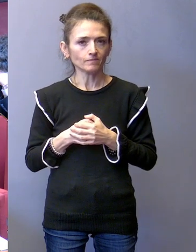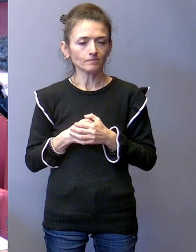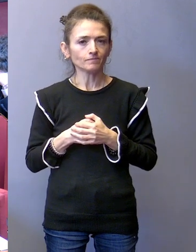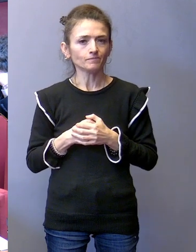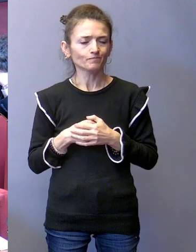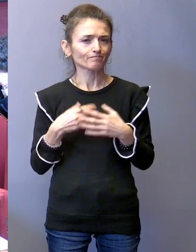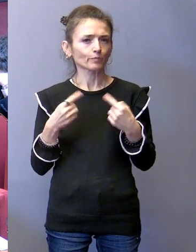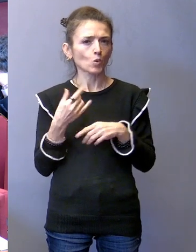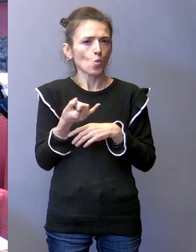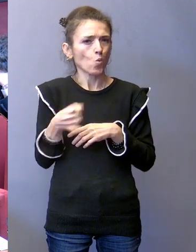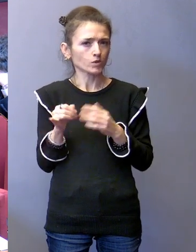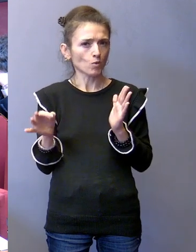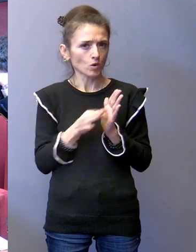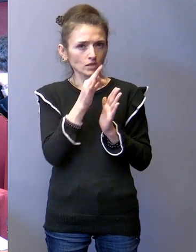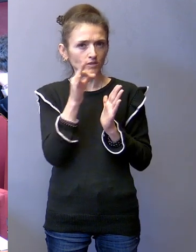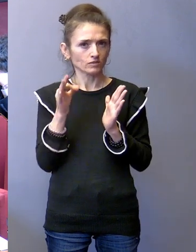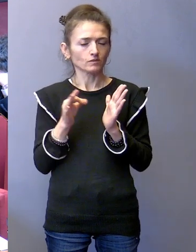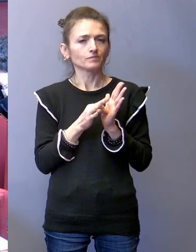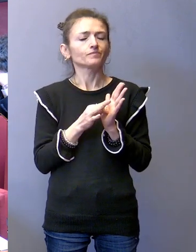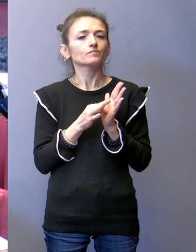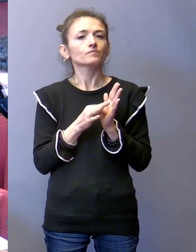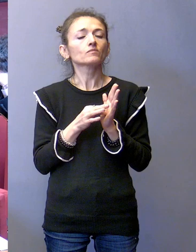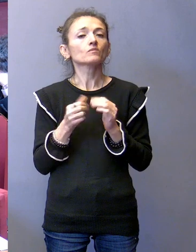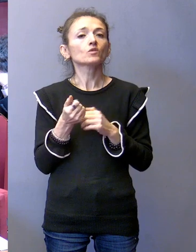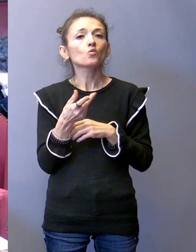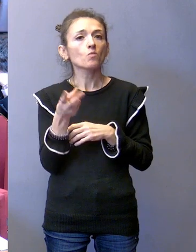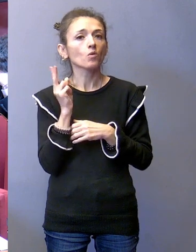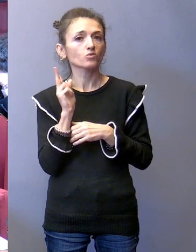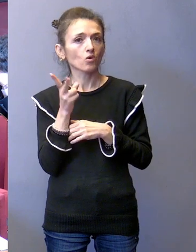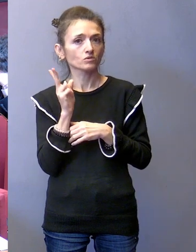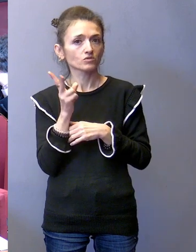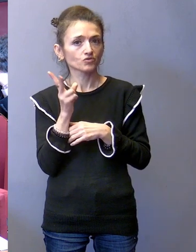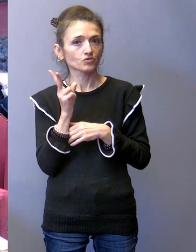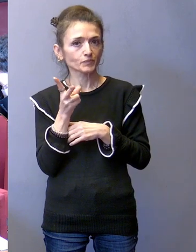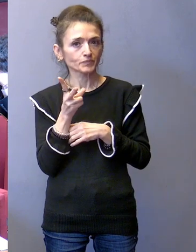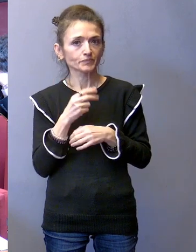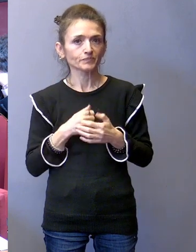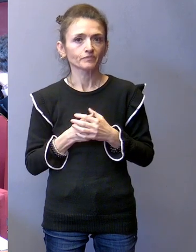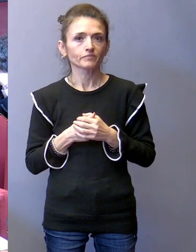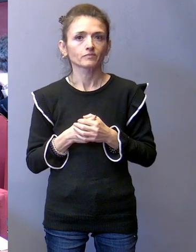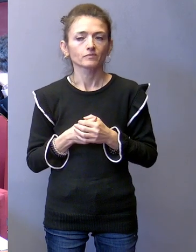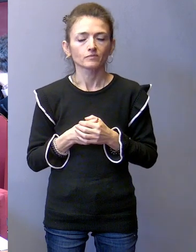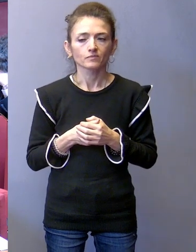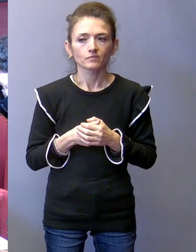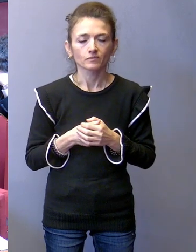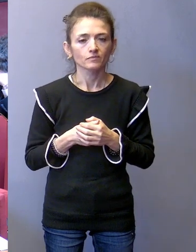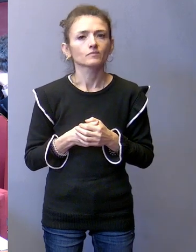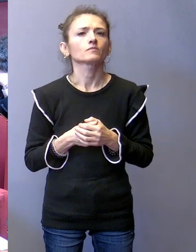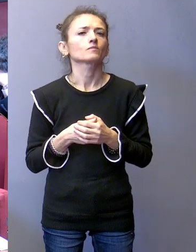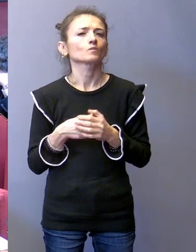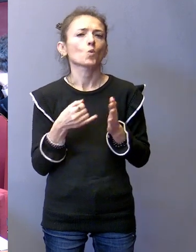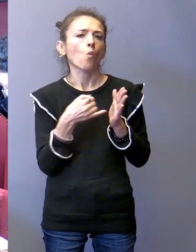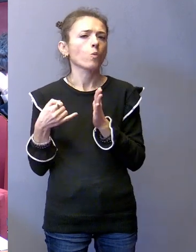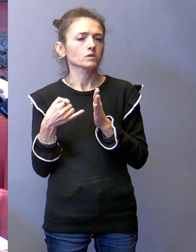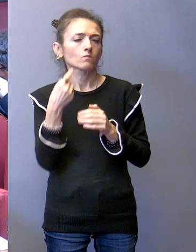Direi che è l'ultimo ordine del giorno che è il 12 Vabbè qua è l'ultimo degli